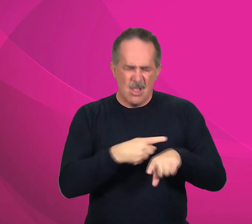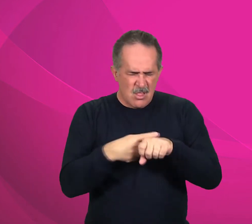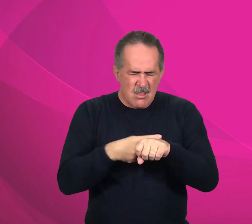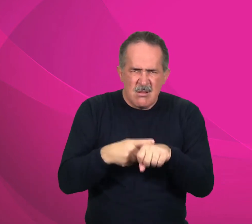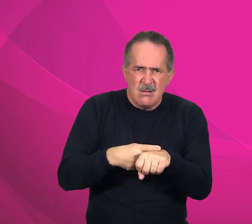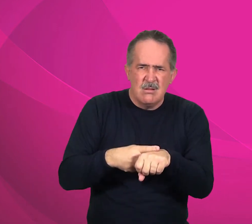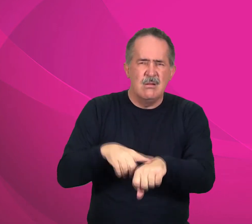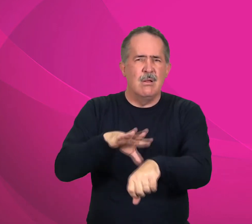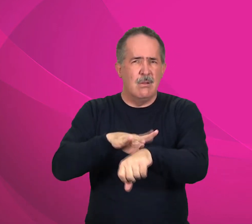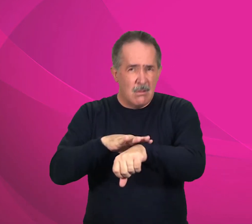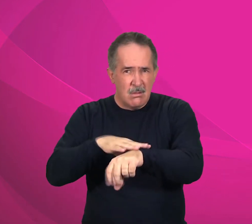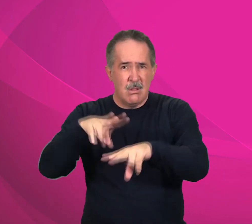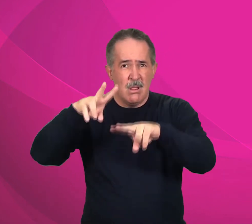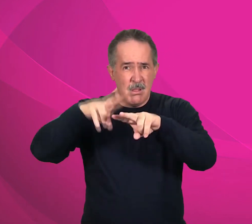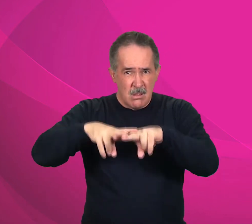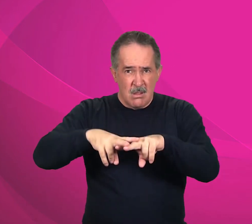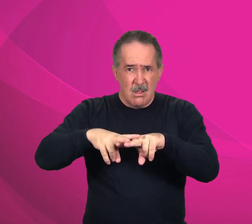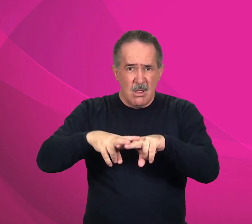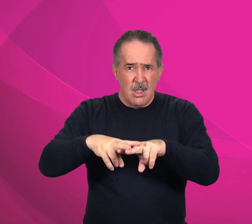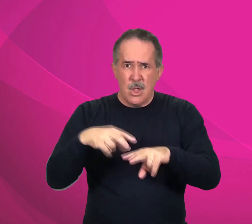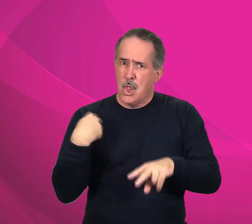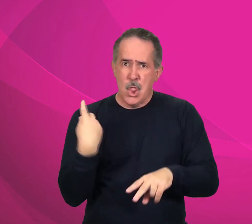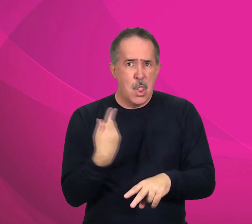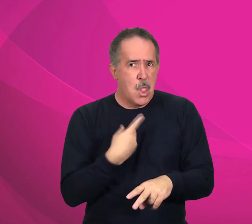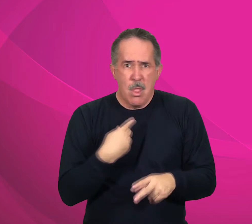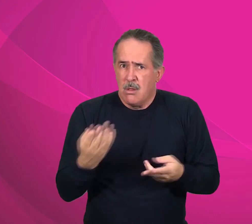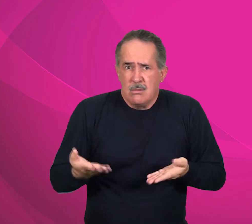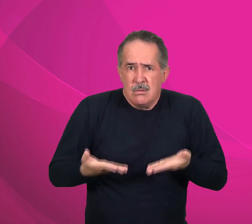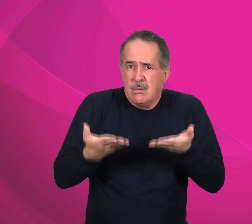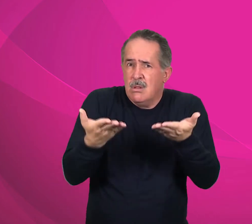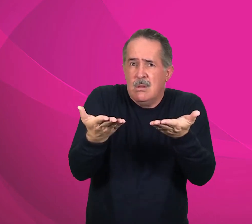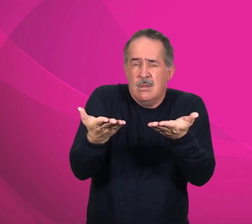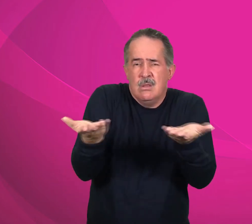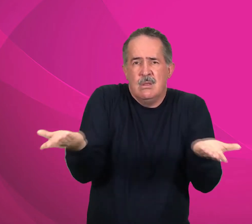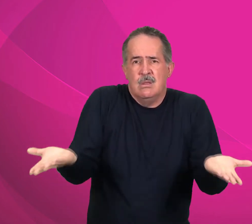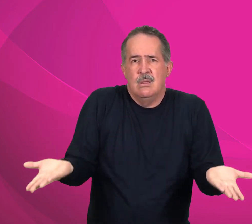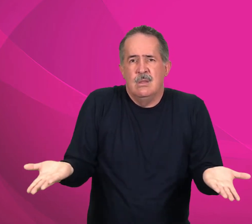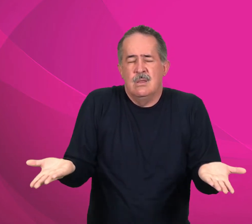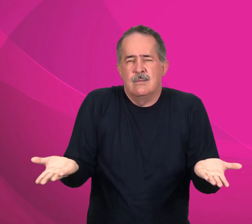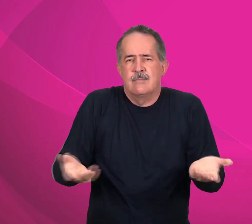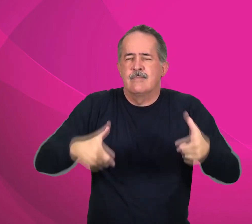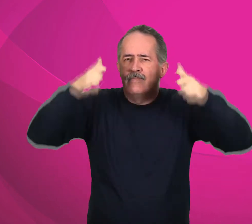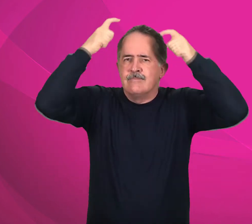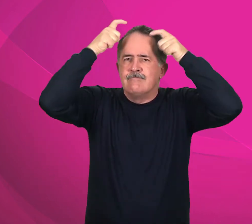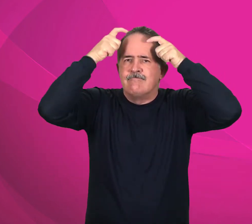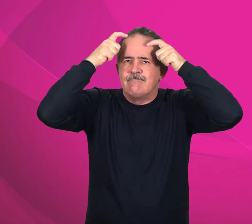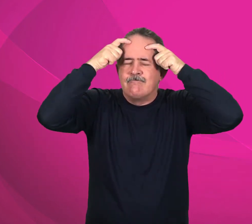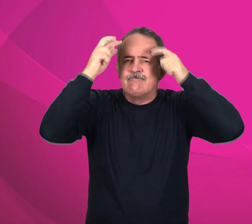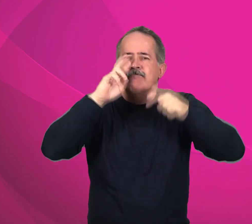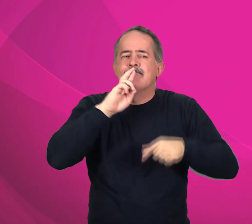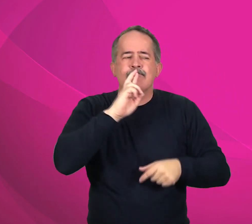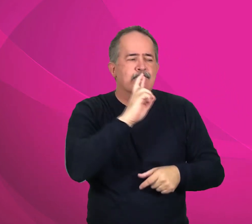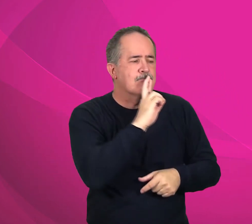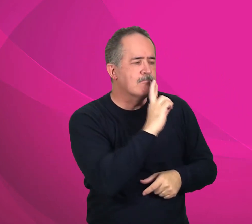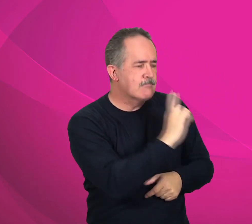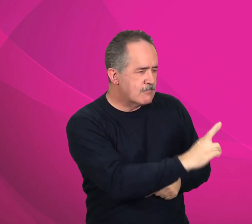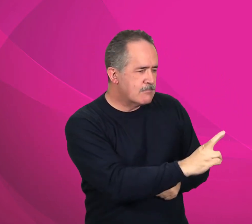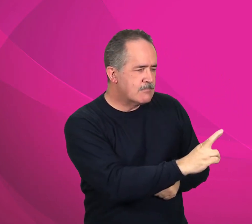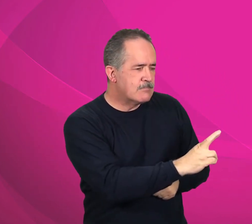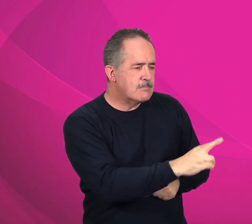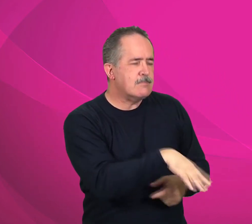doente preso e não te servimos e o rei responderá